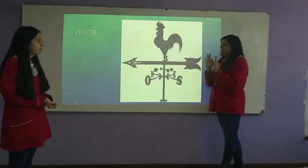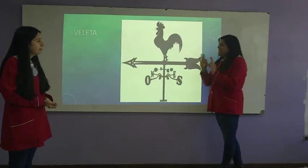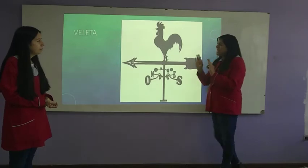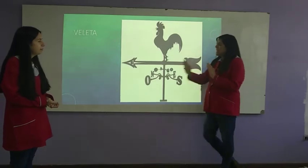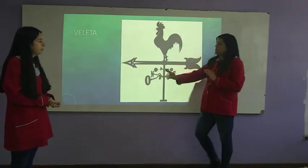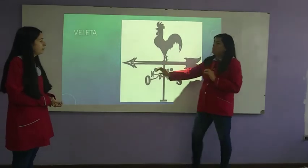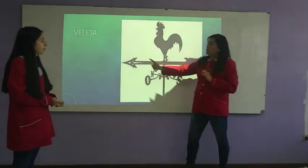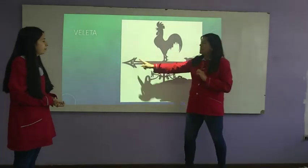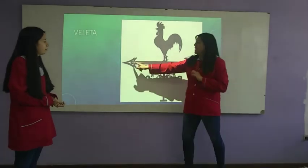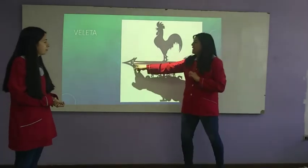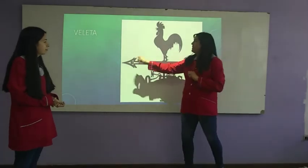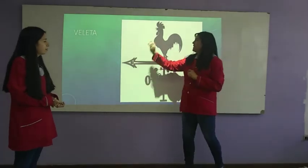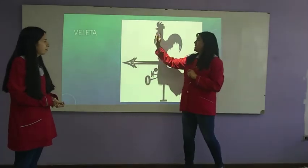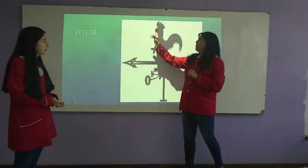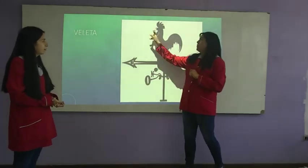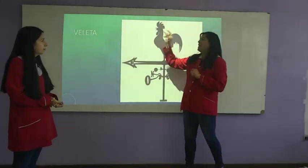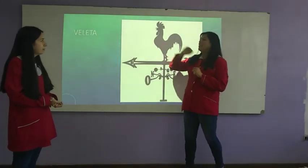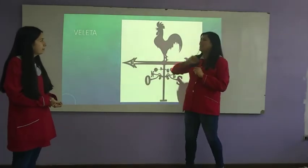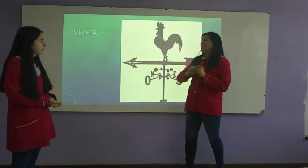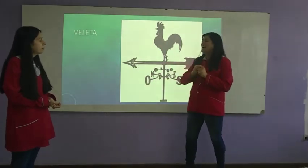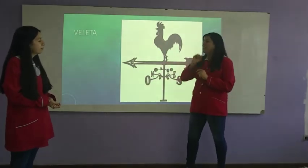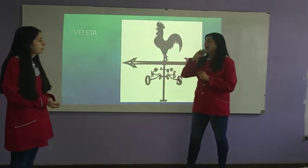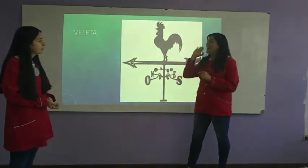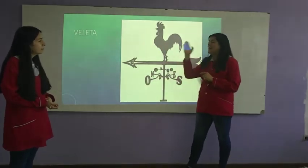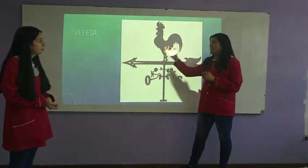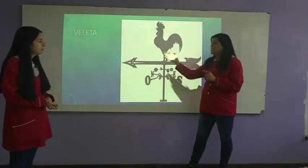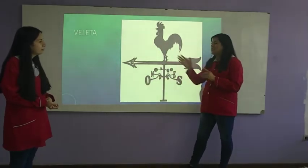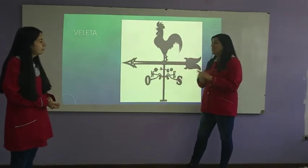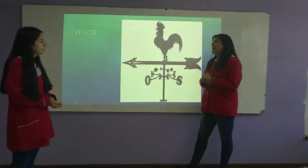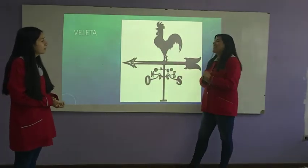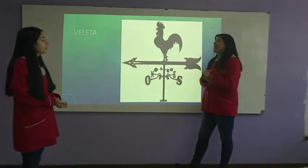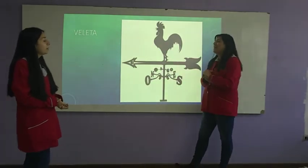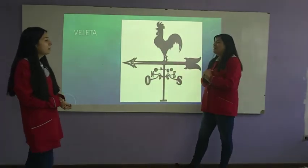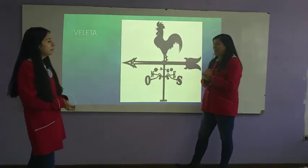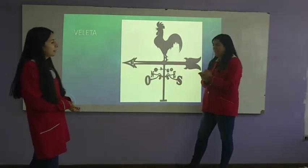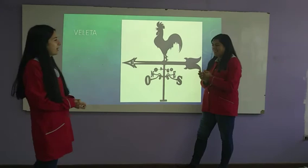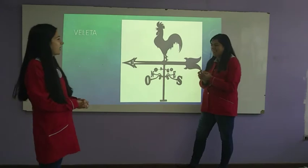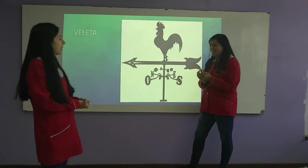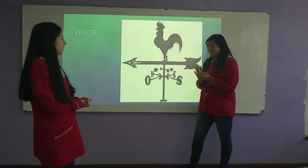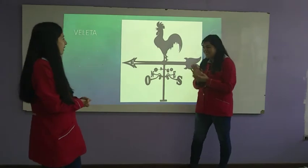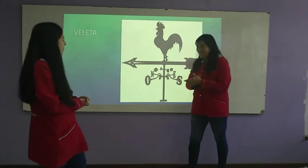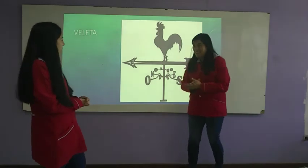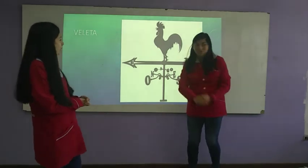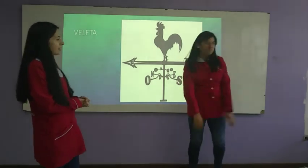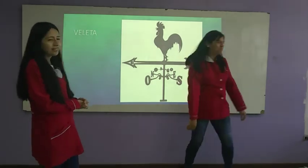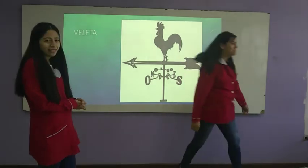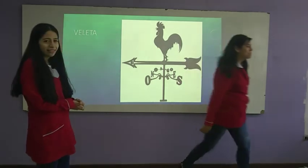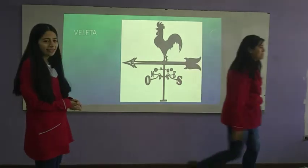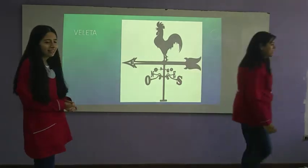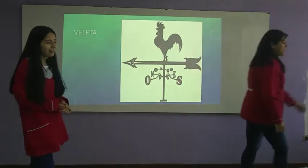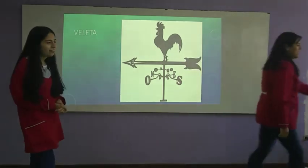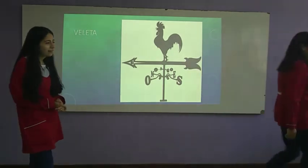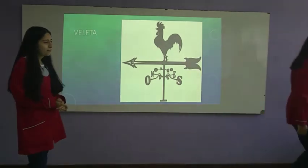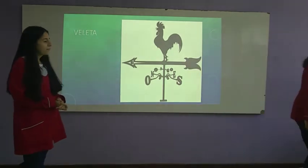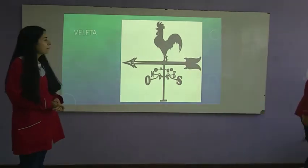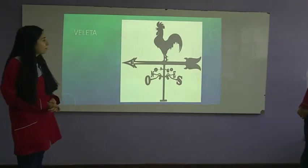quede la punta de la flecha o el piquito del gallo en la dirección del viento. Interesante. ¿Ya ves?